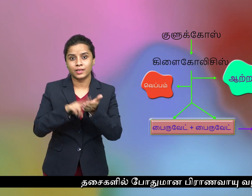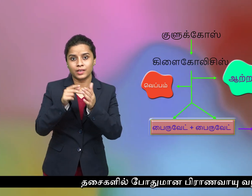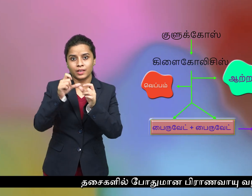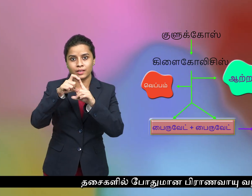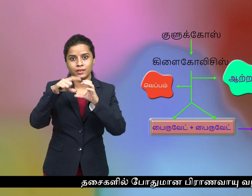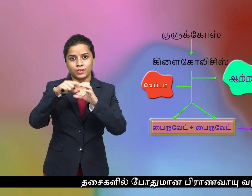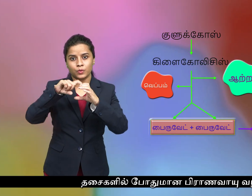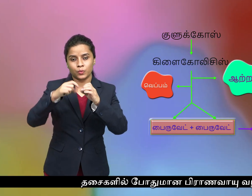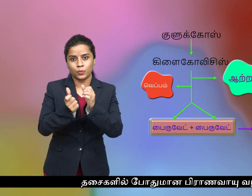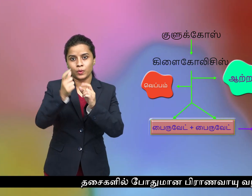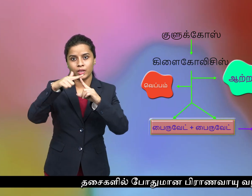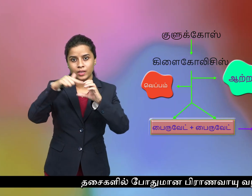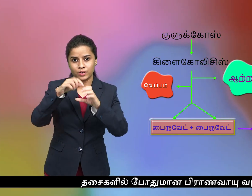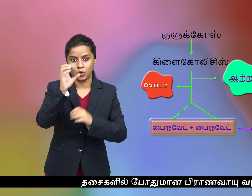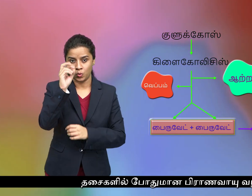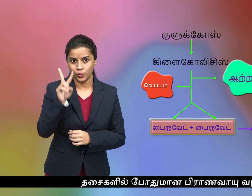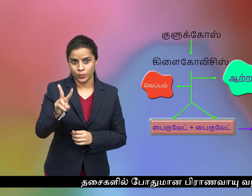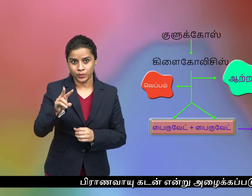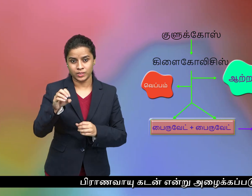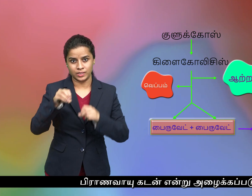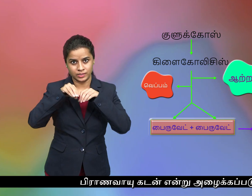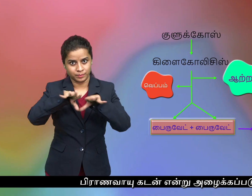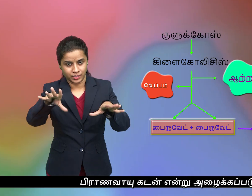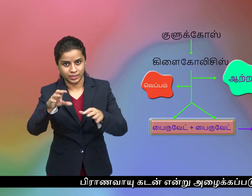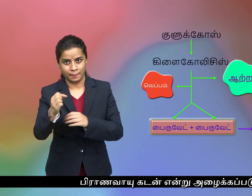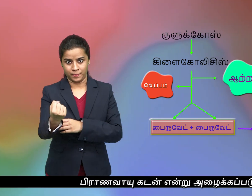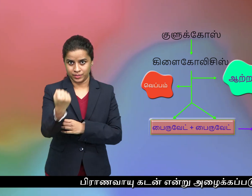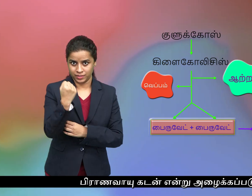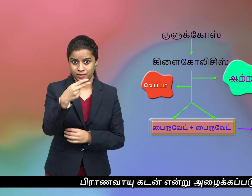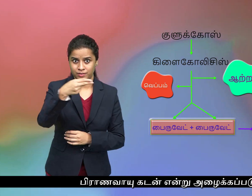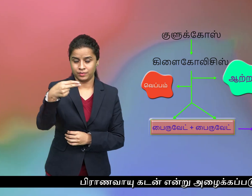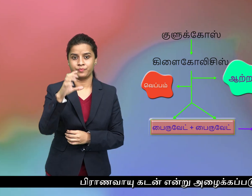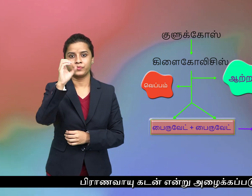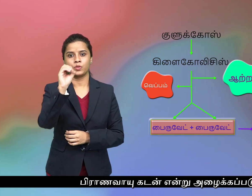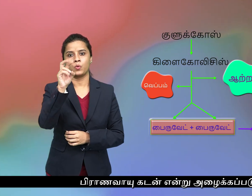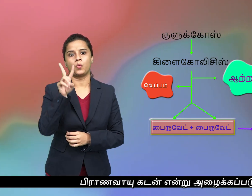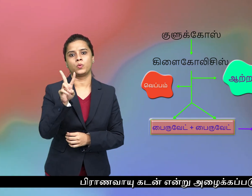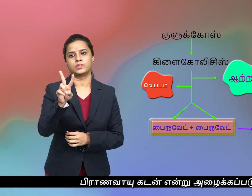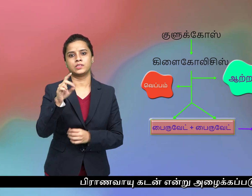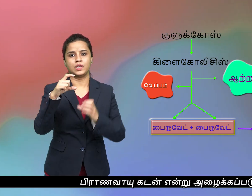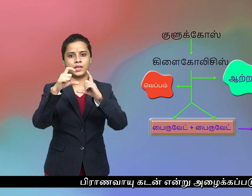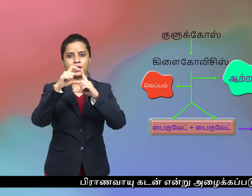தசைகளில் போதுமான பிராணவாயு வழங்கல் பிராணவாயுடன் கடன் என்று அழைக்கப்படுகிறது.